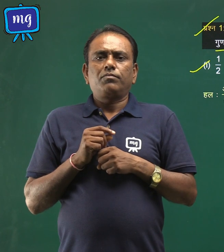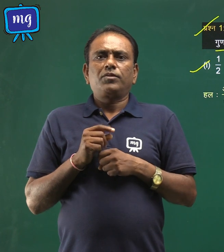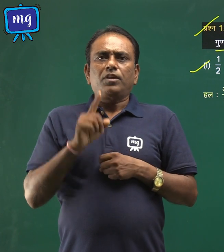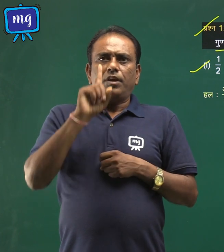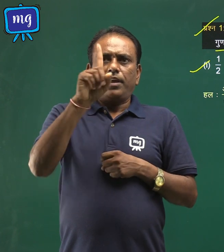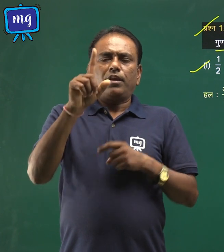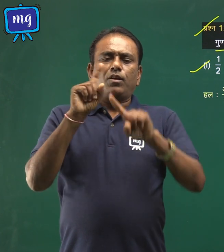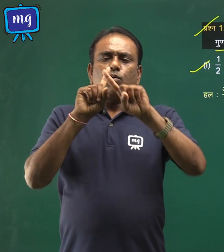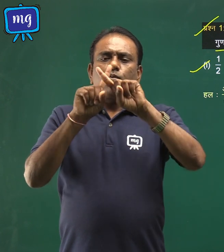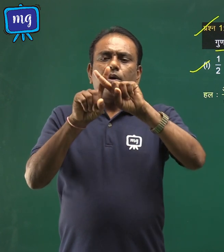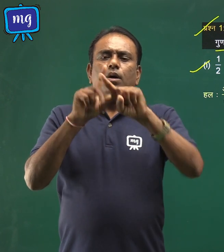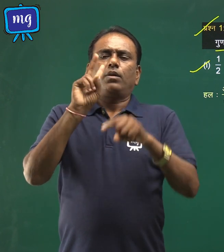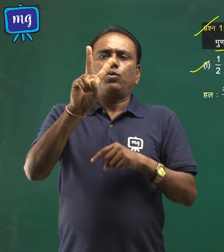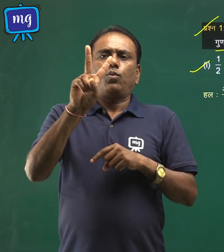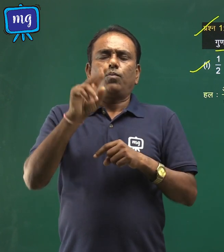1/2